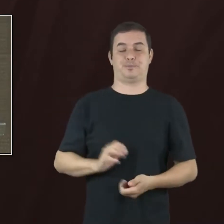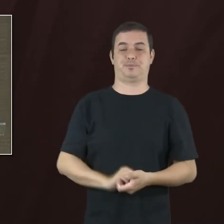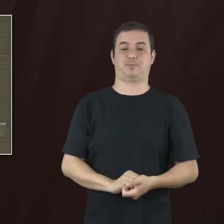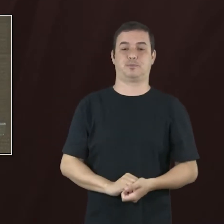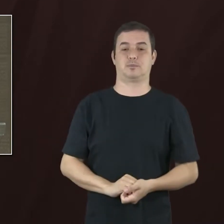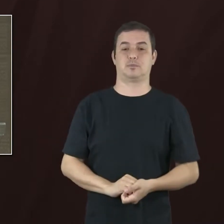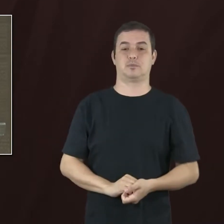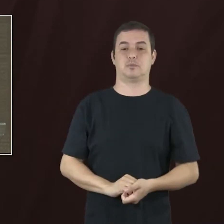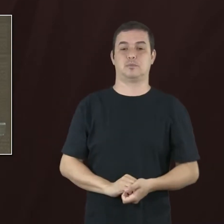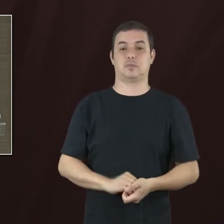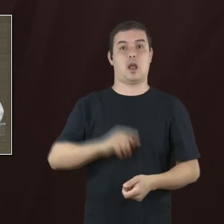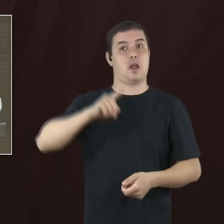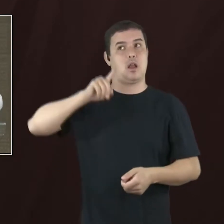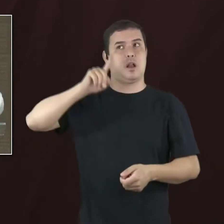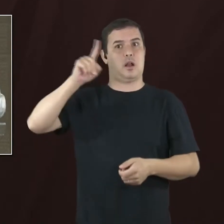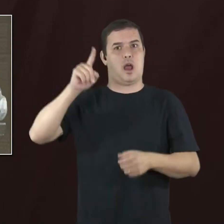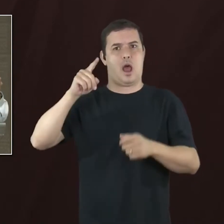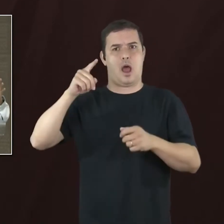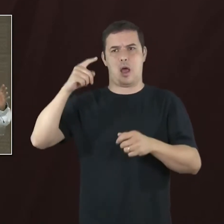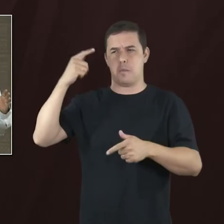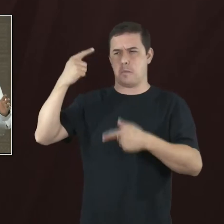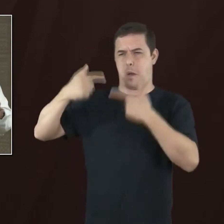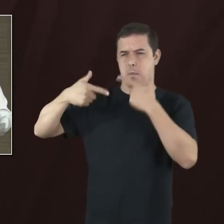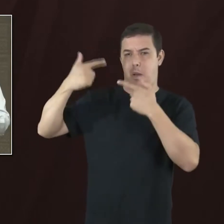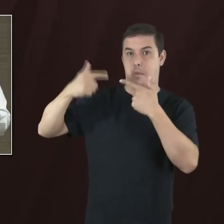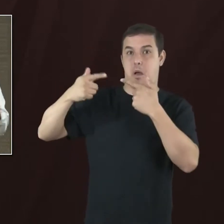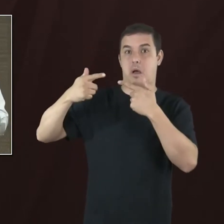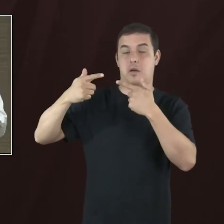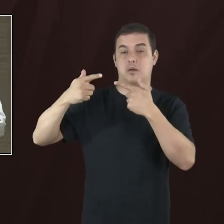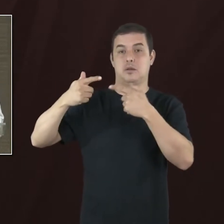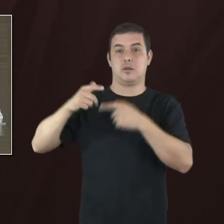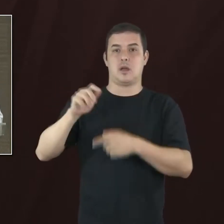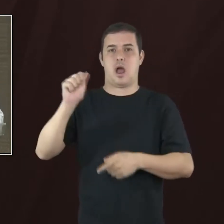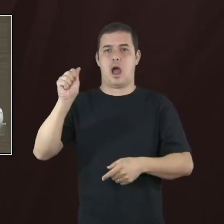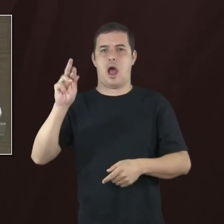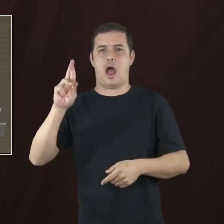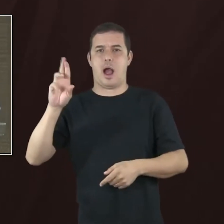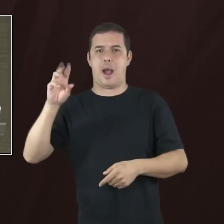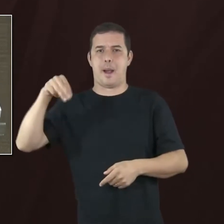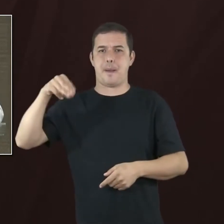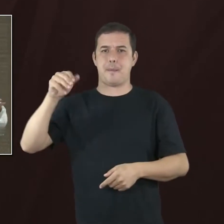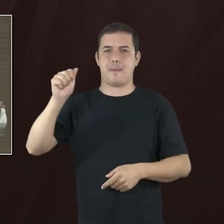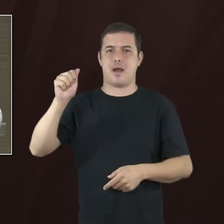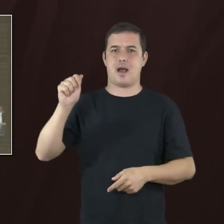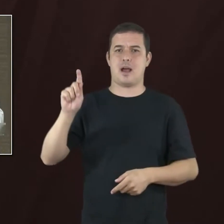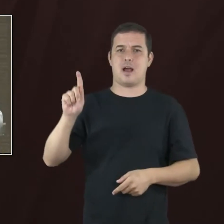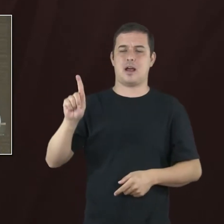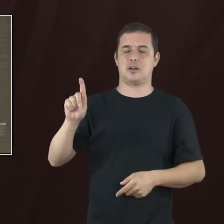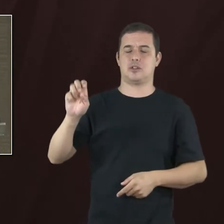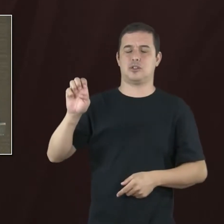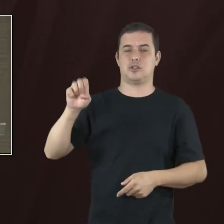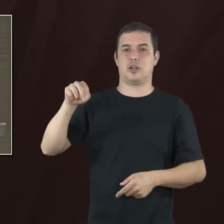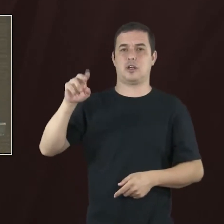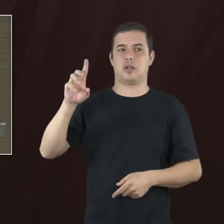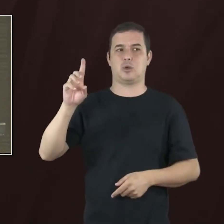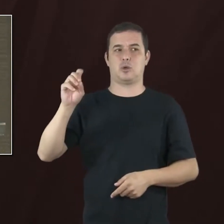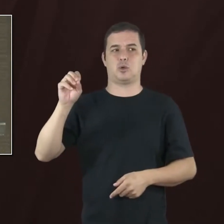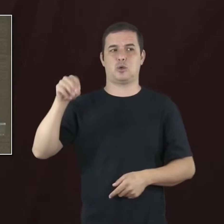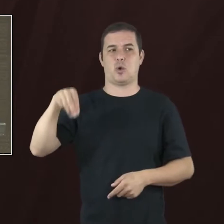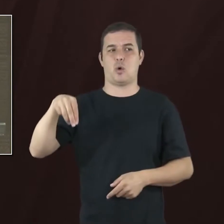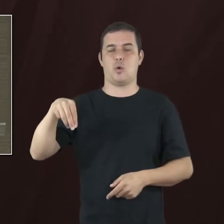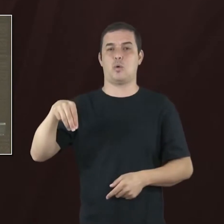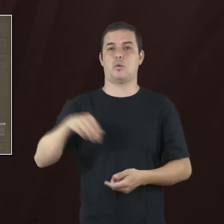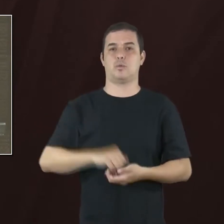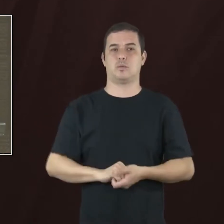vamos batalhar a última guerra de Armagedon, para terminar de vez toda a usurpação do